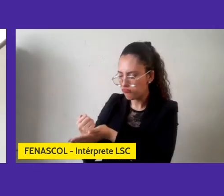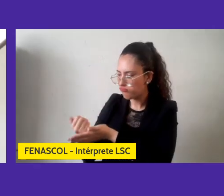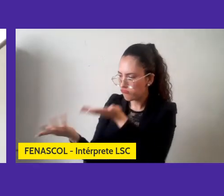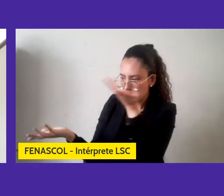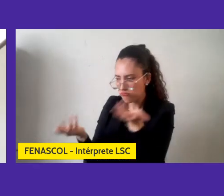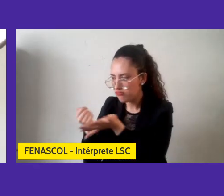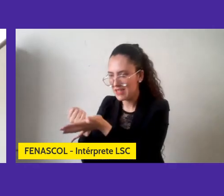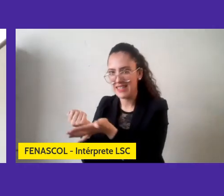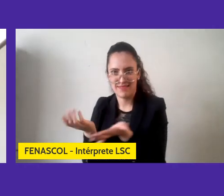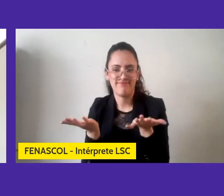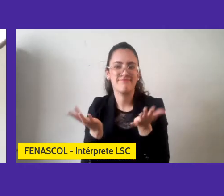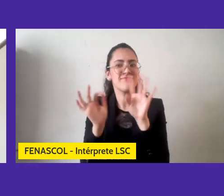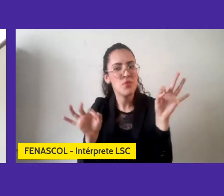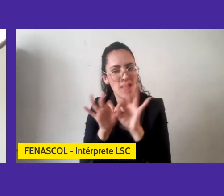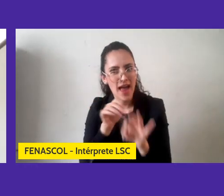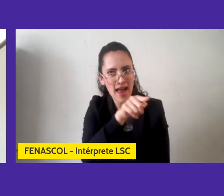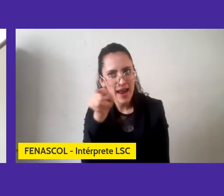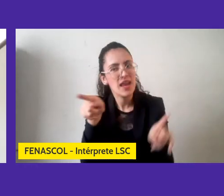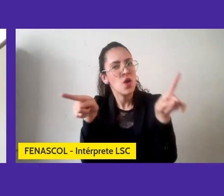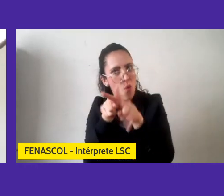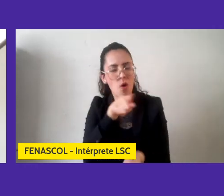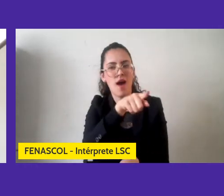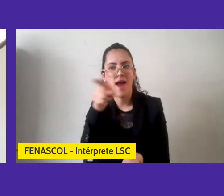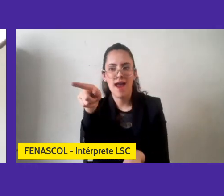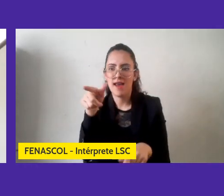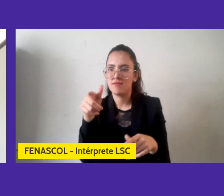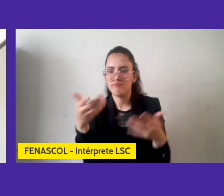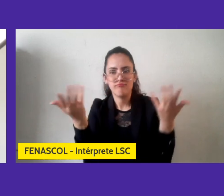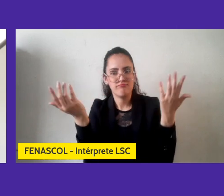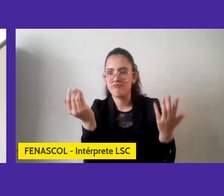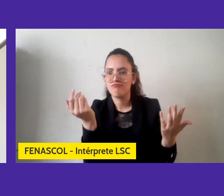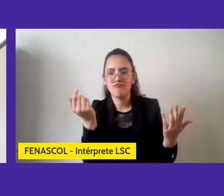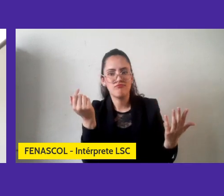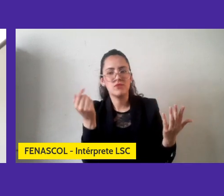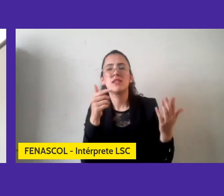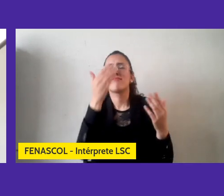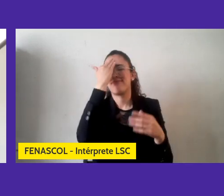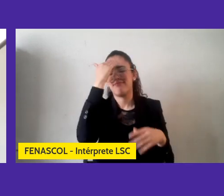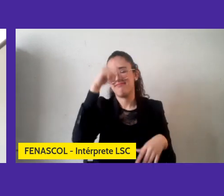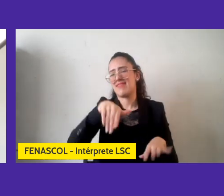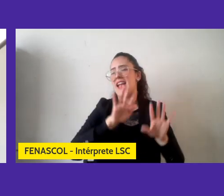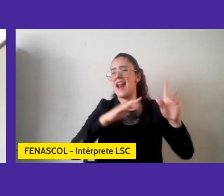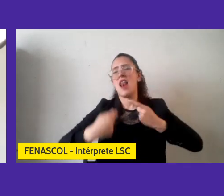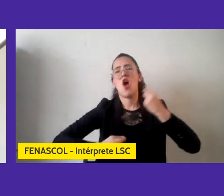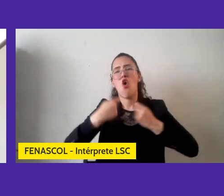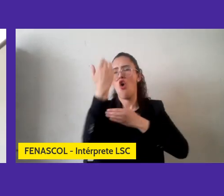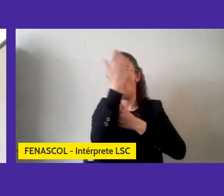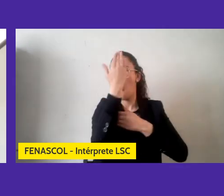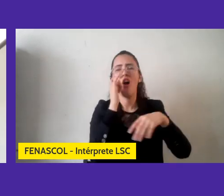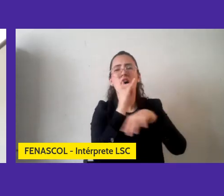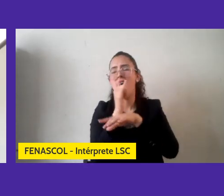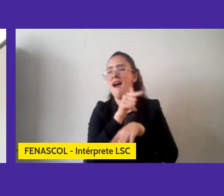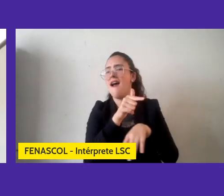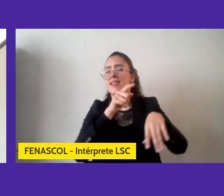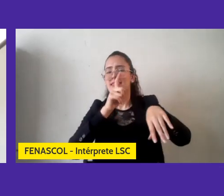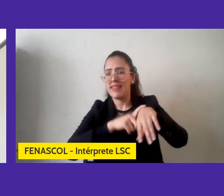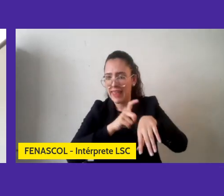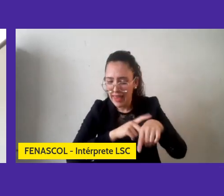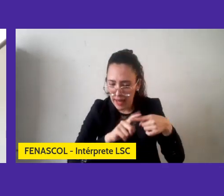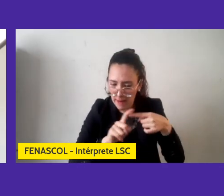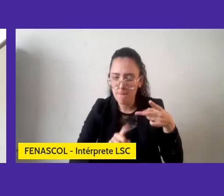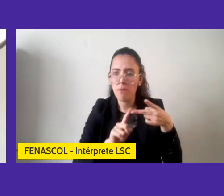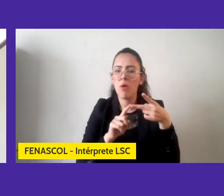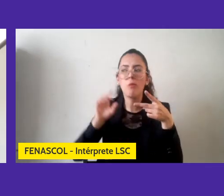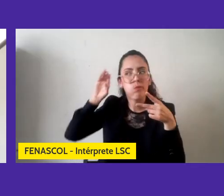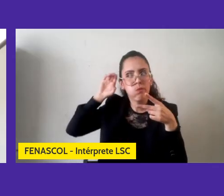Creo que es eso. Este es un negocio de tiempo, de estar atento a los cambios y de